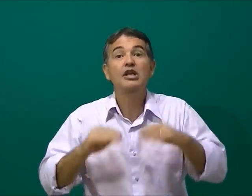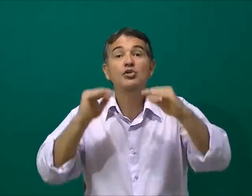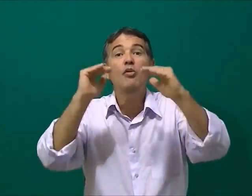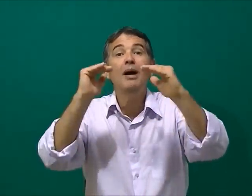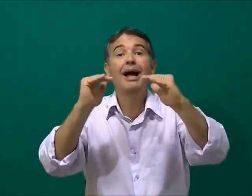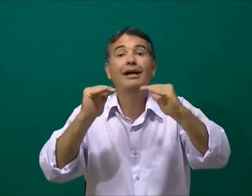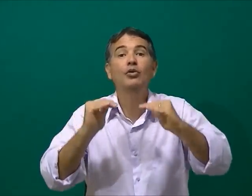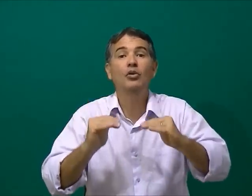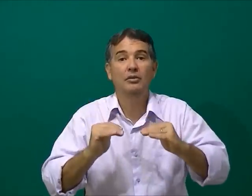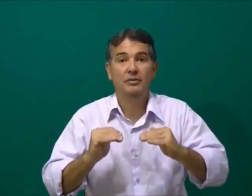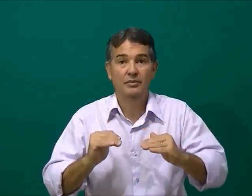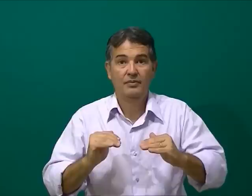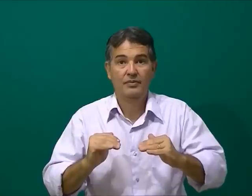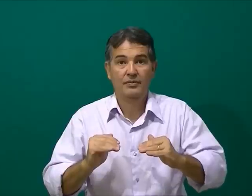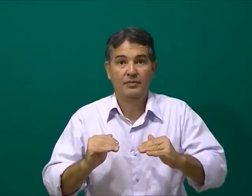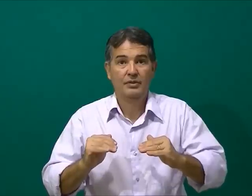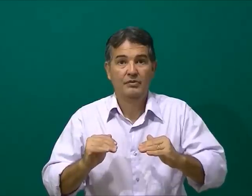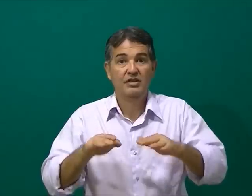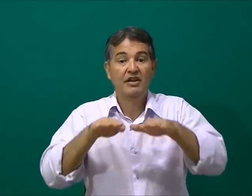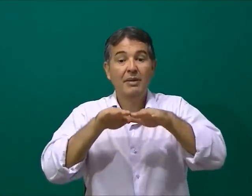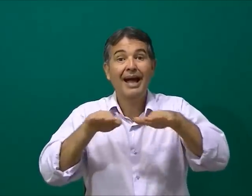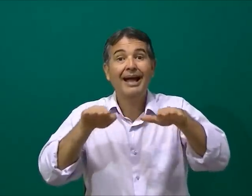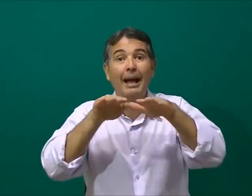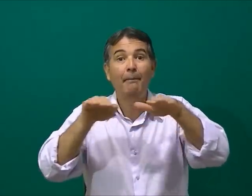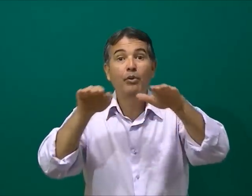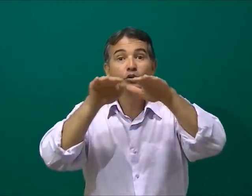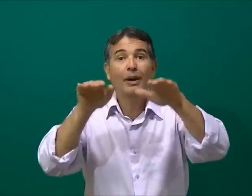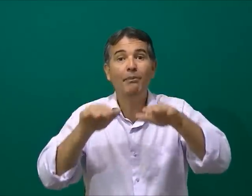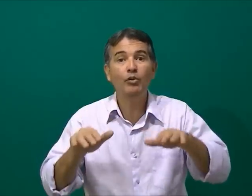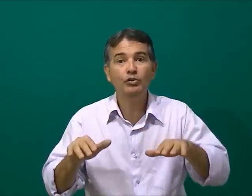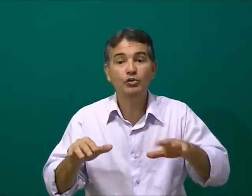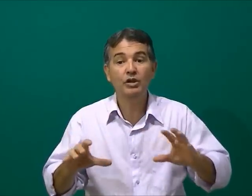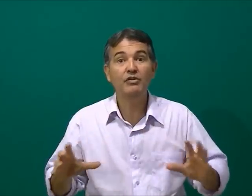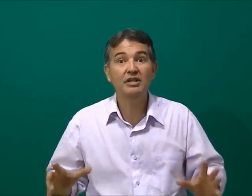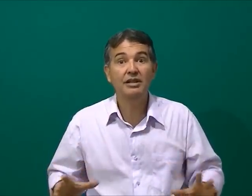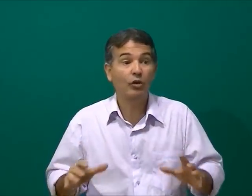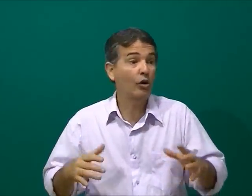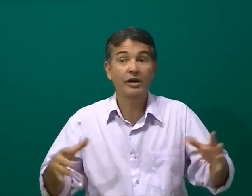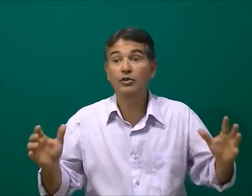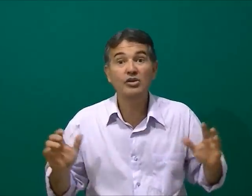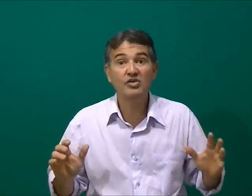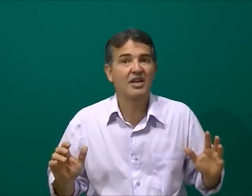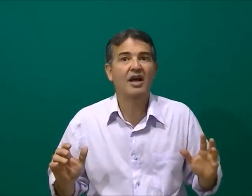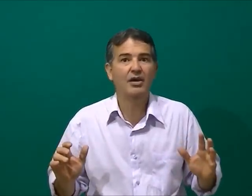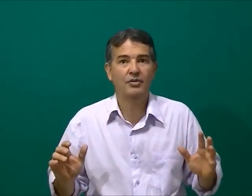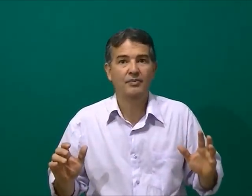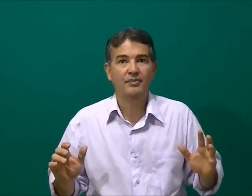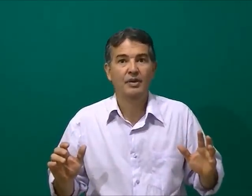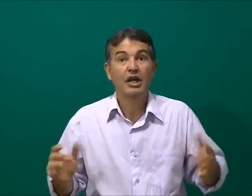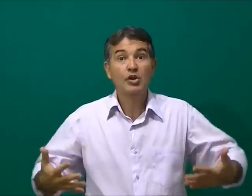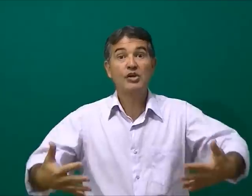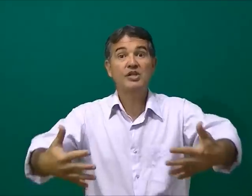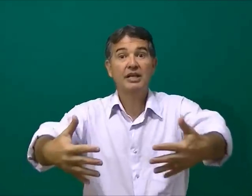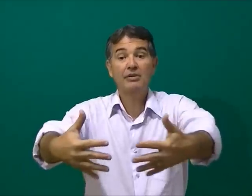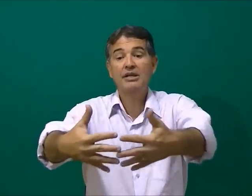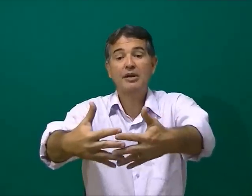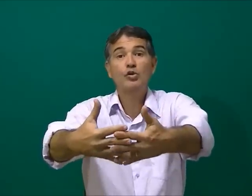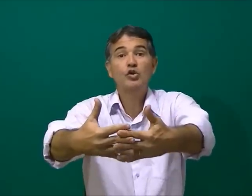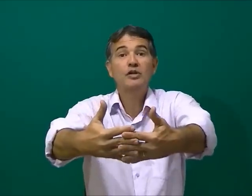é o marcador. Você vai marcar ponto a ponto do que você está colocando no seu cenário. E o seu cenário tem que ser construído